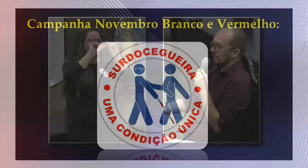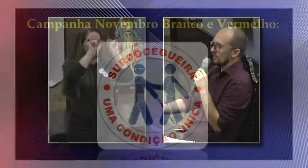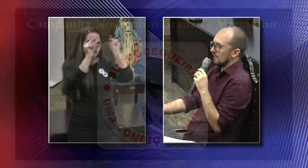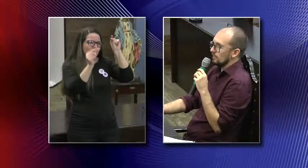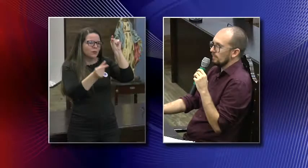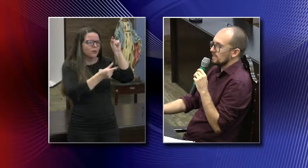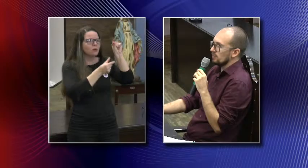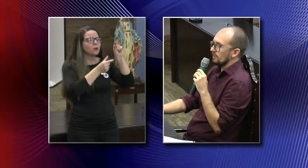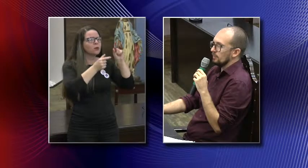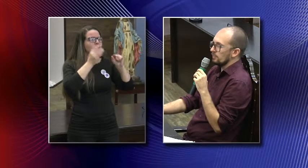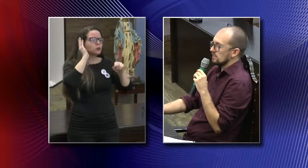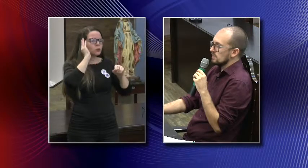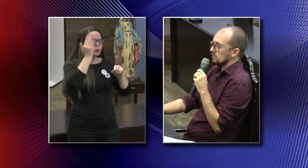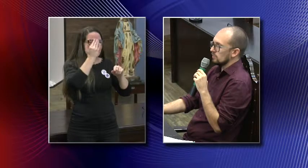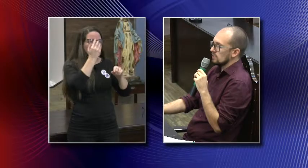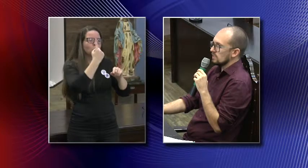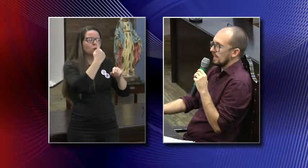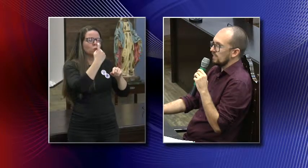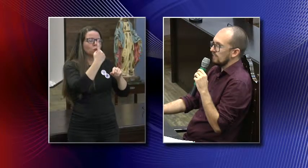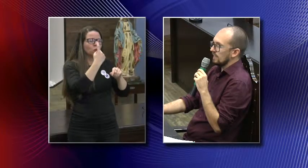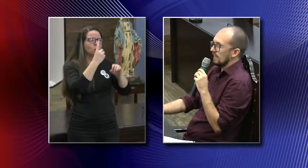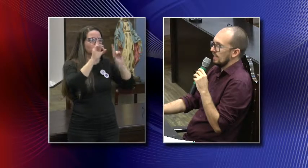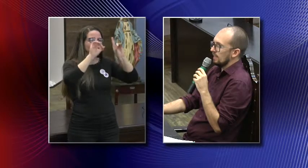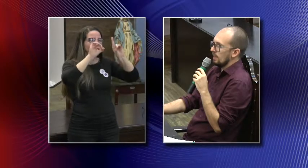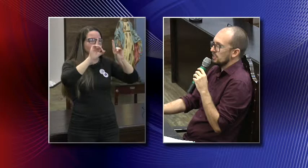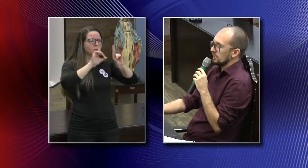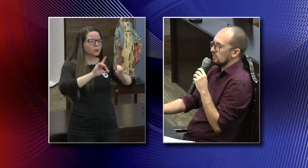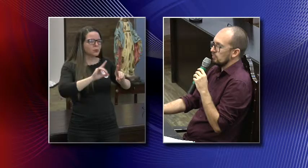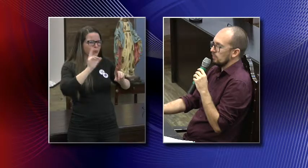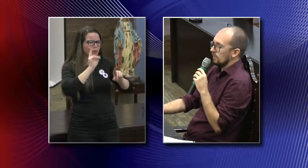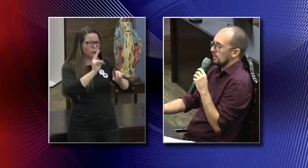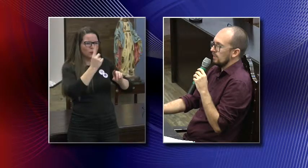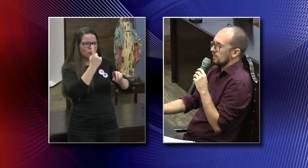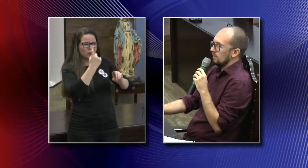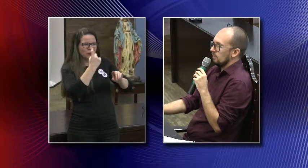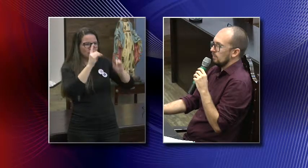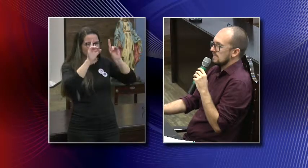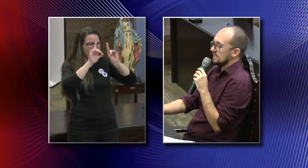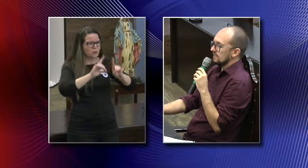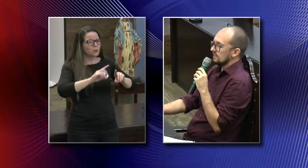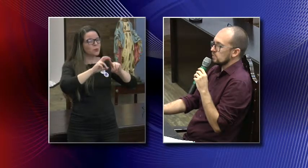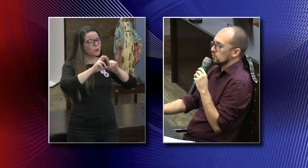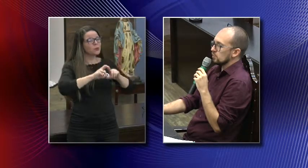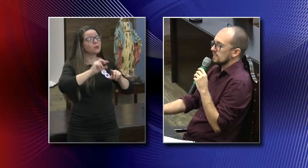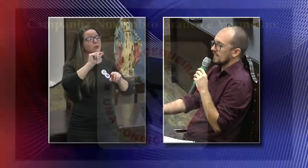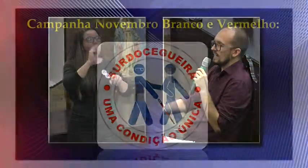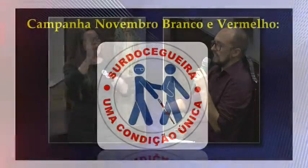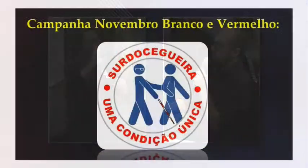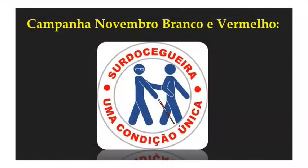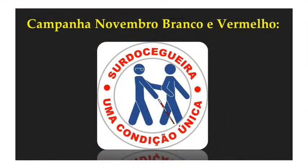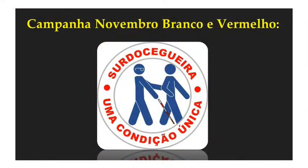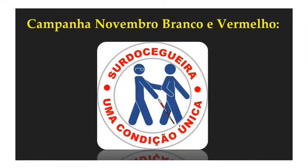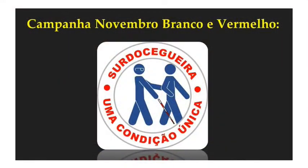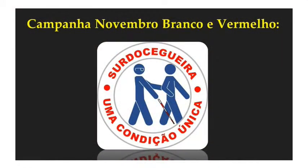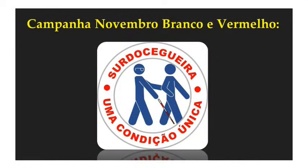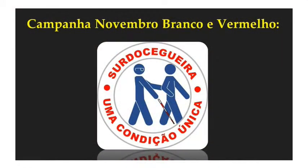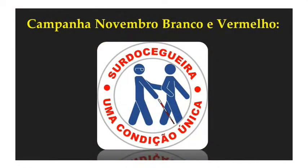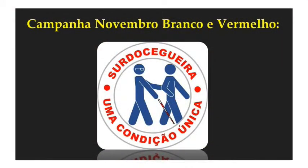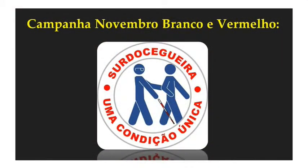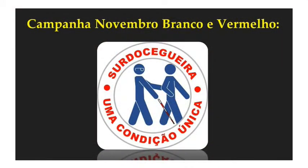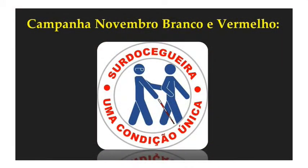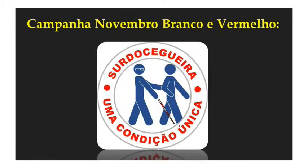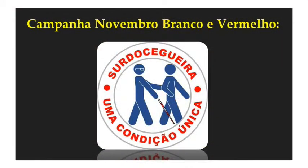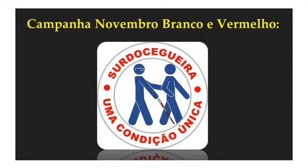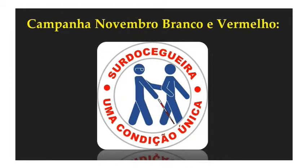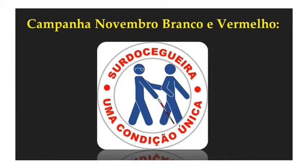acontece também atrelada ao mês de novembro, vocês conseguem ver ali na imagem que tem uma escrita, né, surdo-cegueira, uma condição